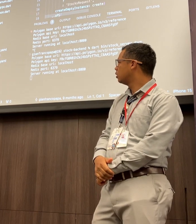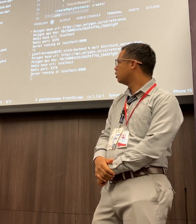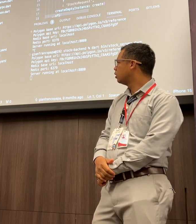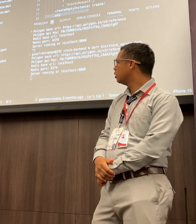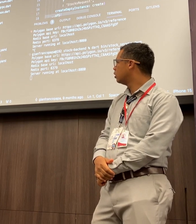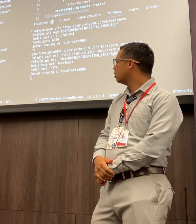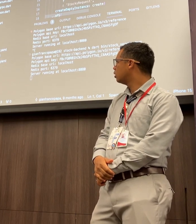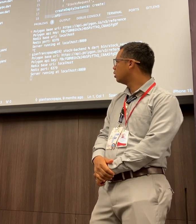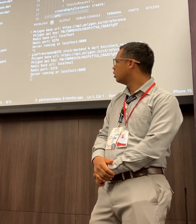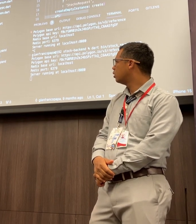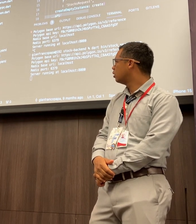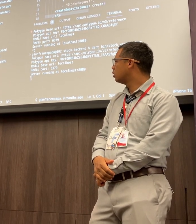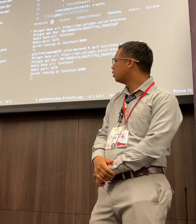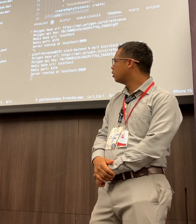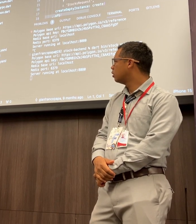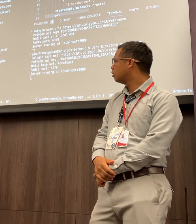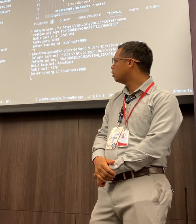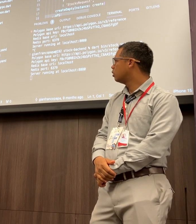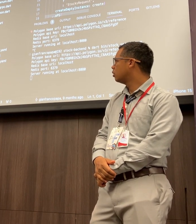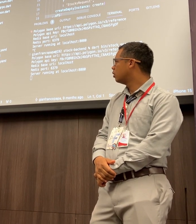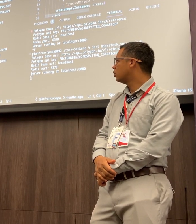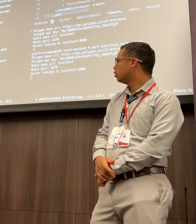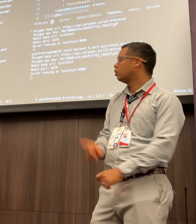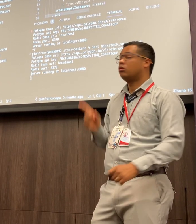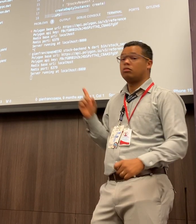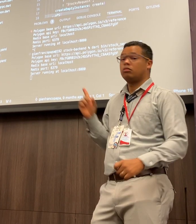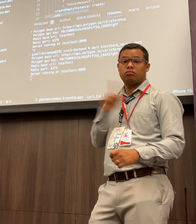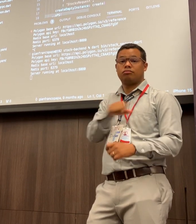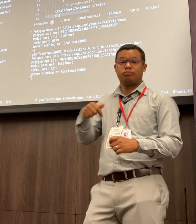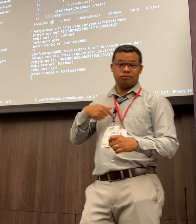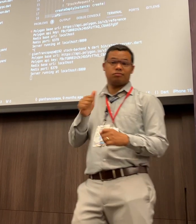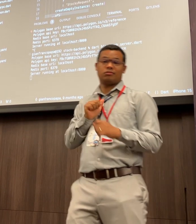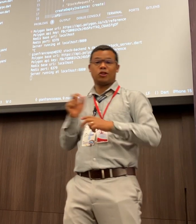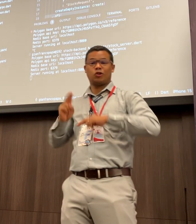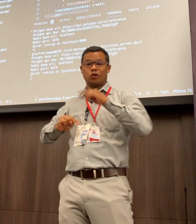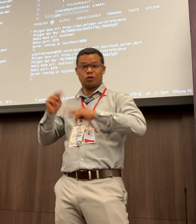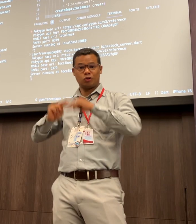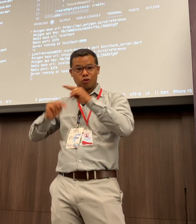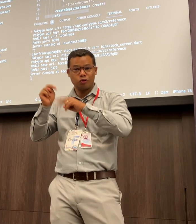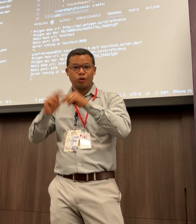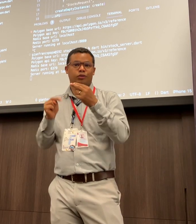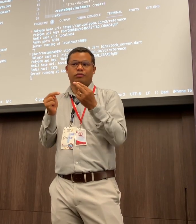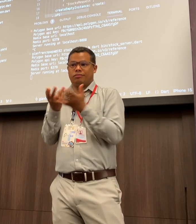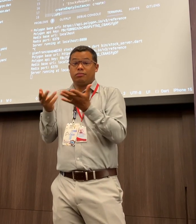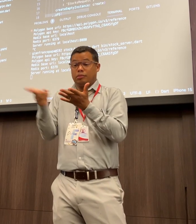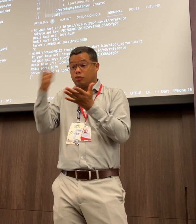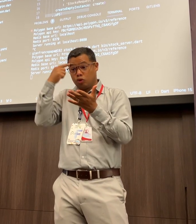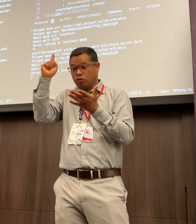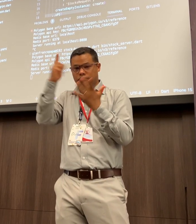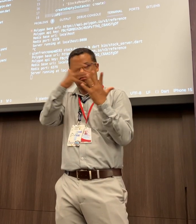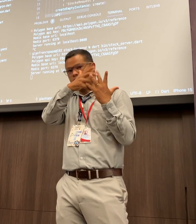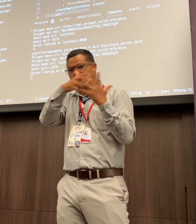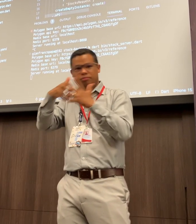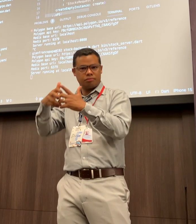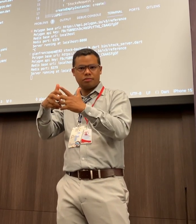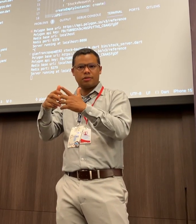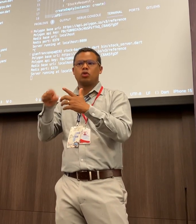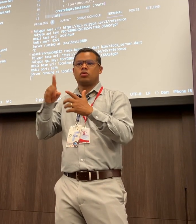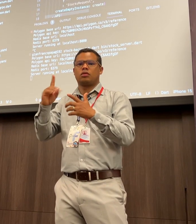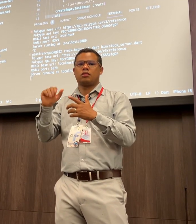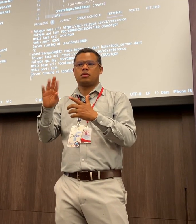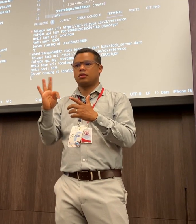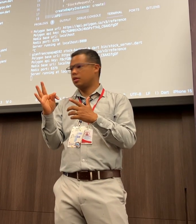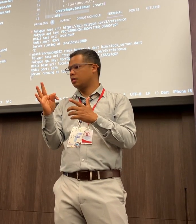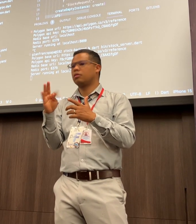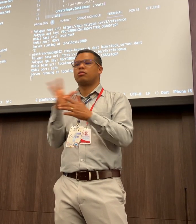ver nuestra clase de Dart, que acá vamos a tener nuestro constructor, podemos tener los datos ya en el tipo de datos de Dart,